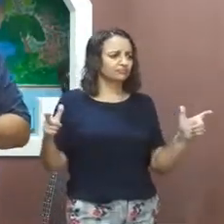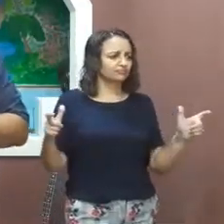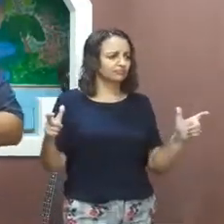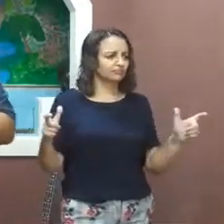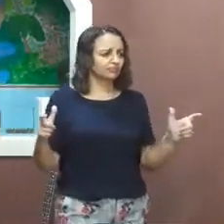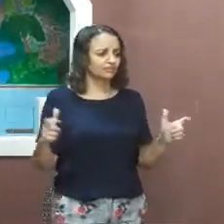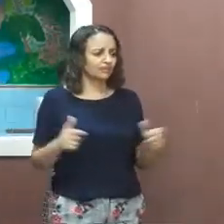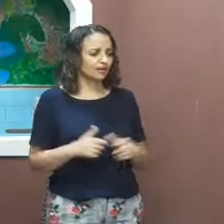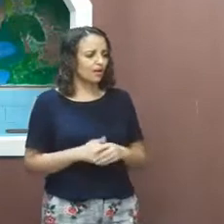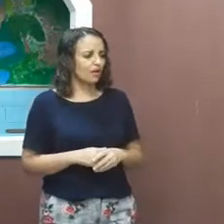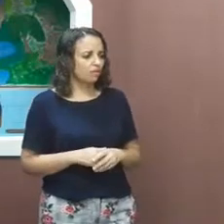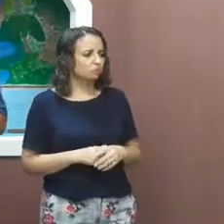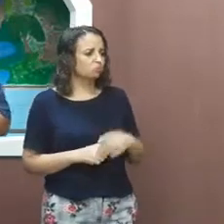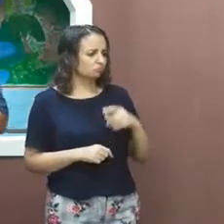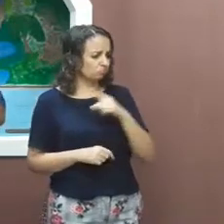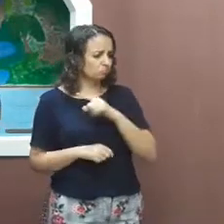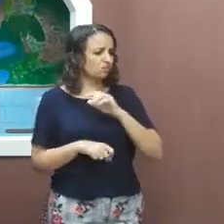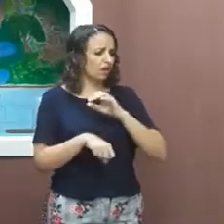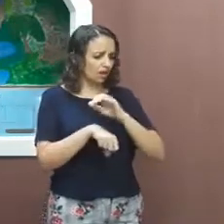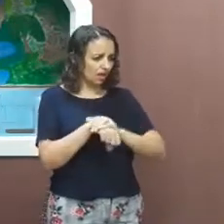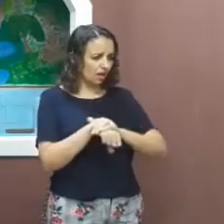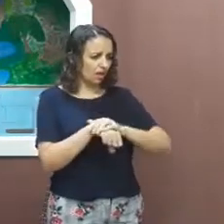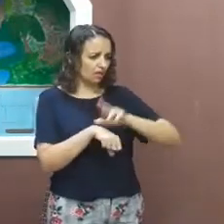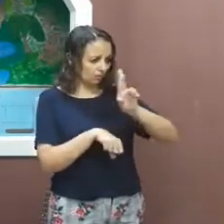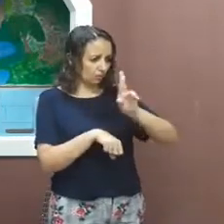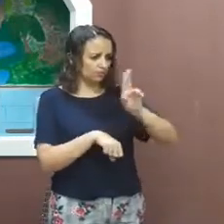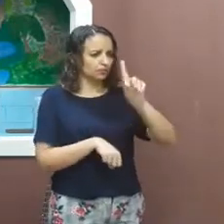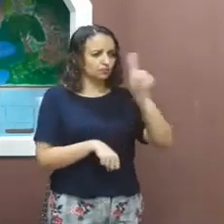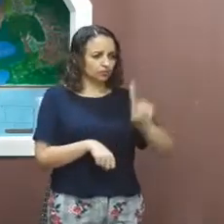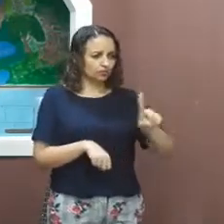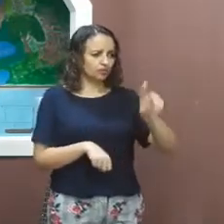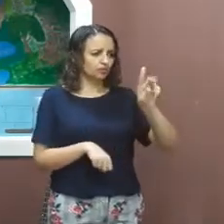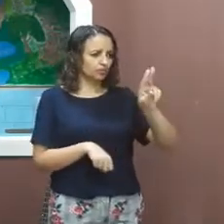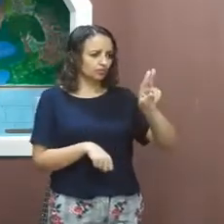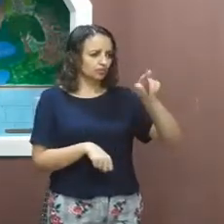aí. O cara é chamado Zuckerberg.